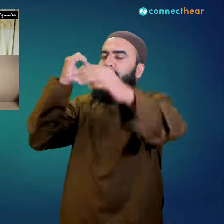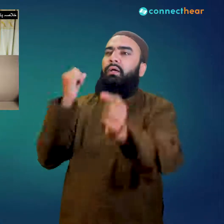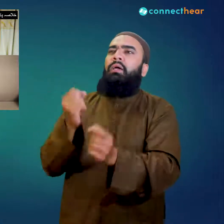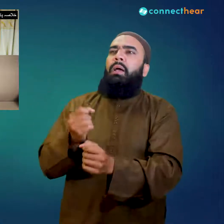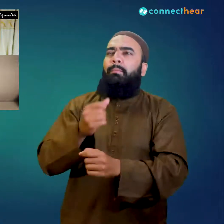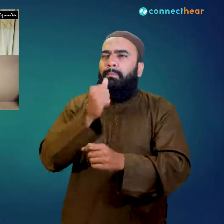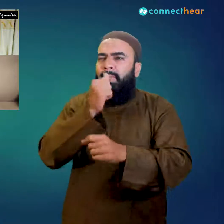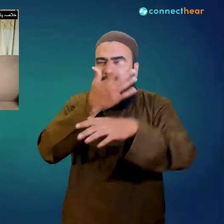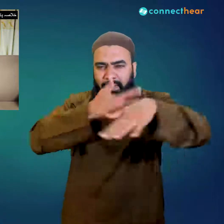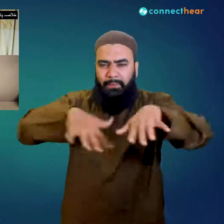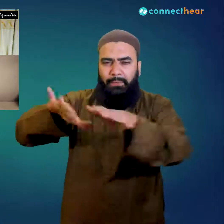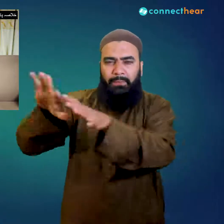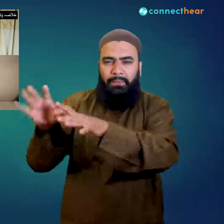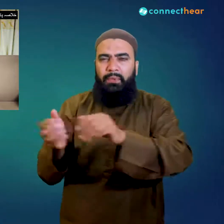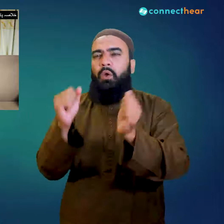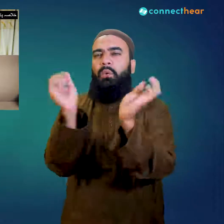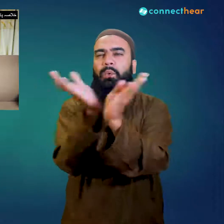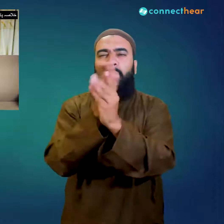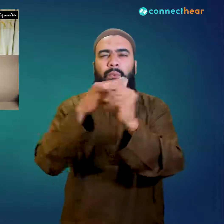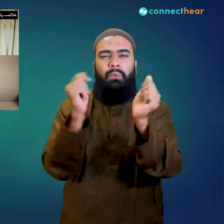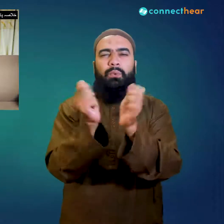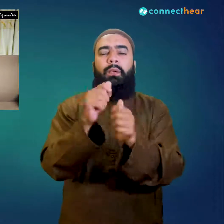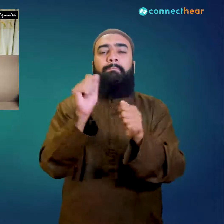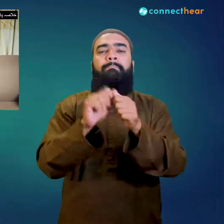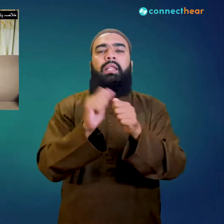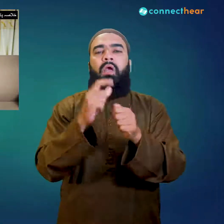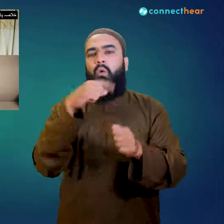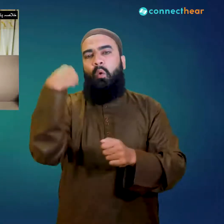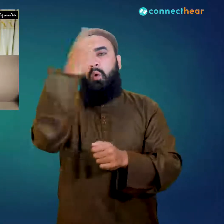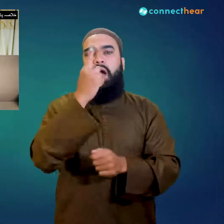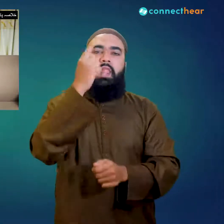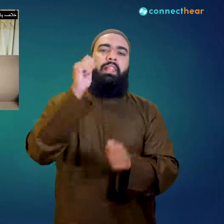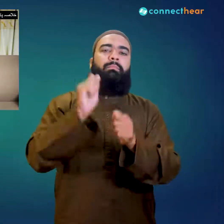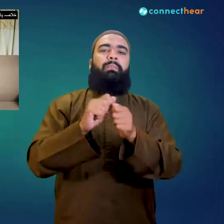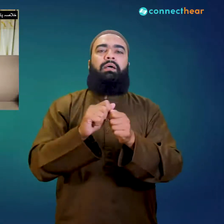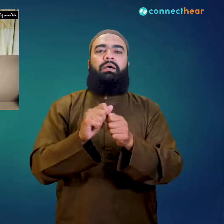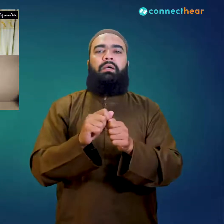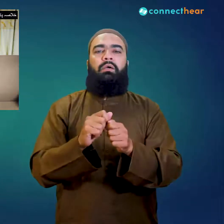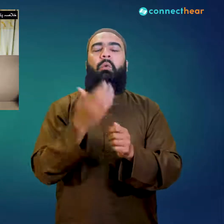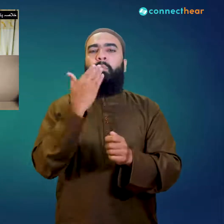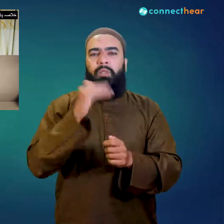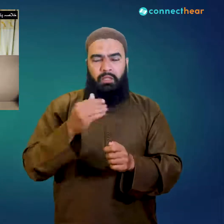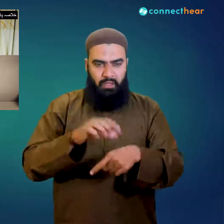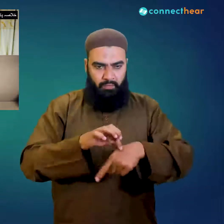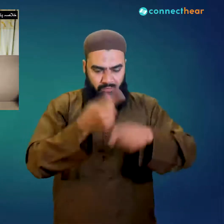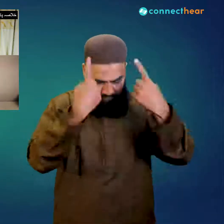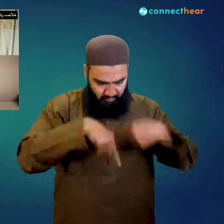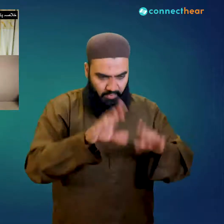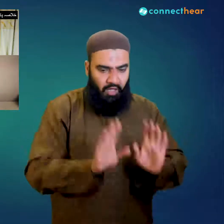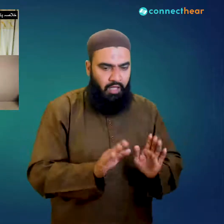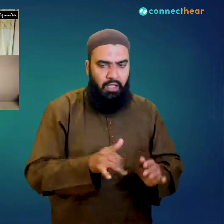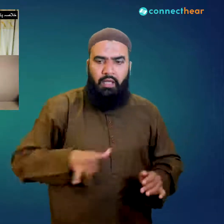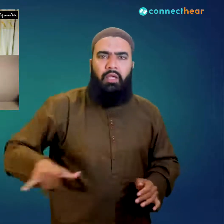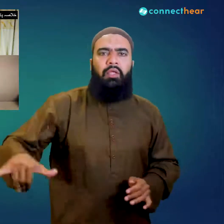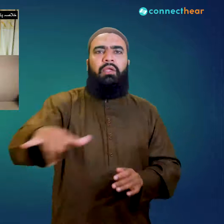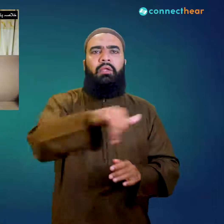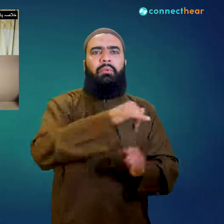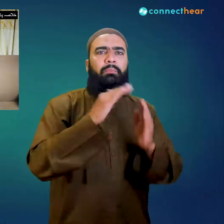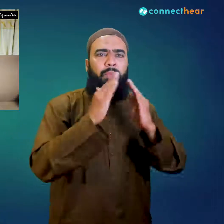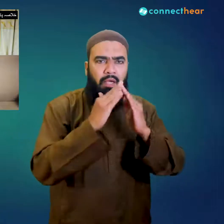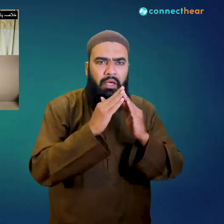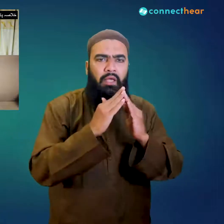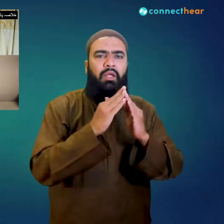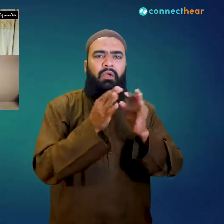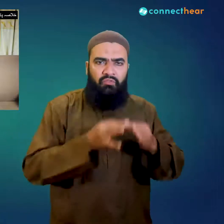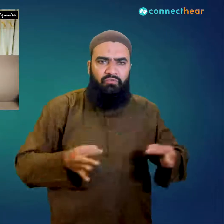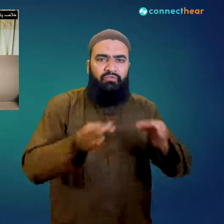ہوئی ہیں، انسان ان پر غور کرے، کائنات کی چیزوں پر غور کرے تو اللہ کی وحدانیت، اللہ کی کبریائی، اللہ کی بڑائی